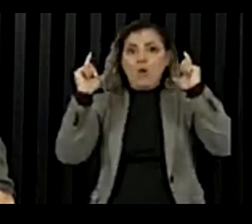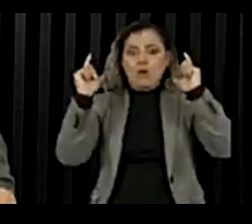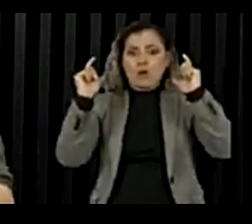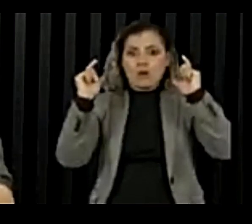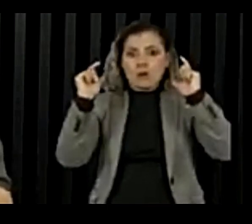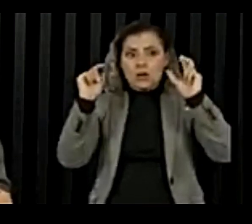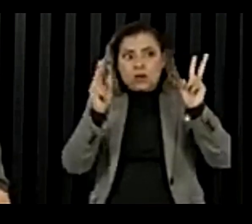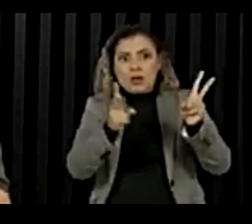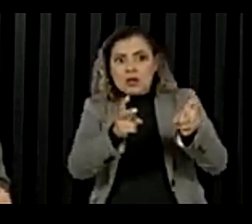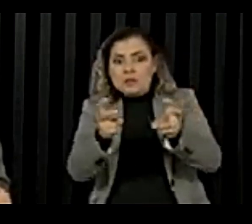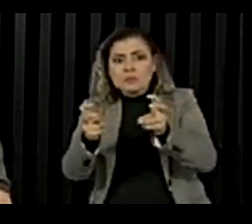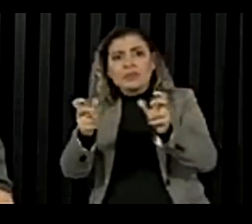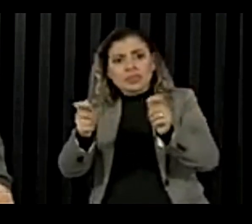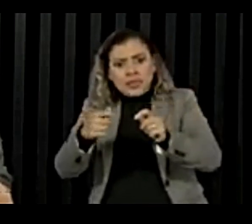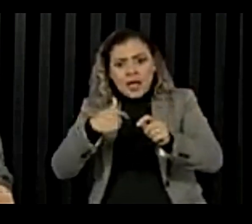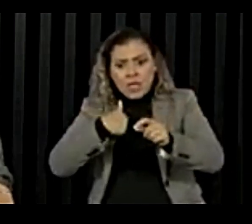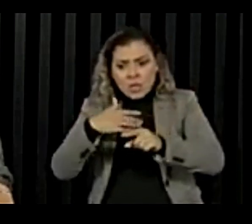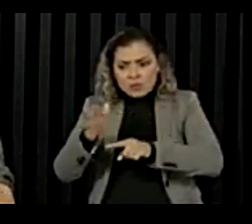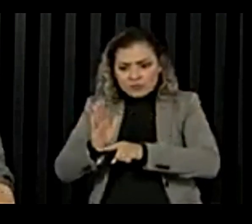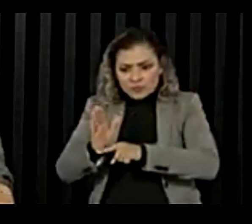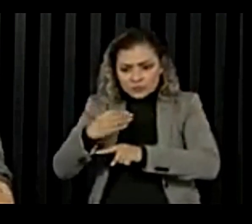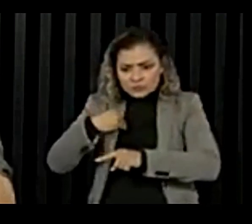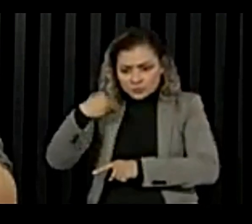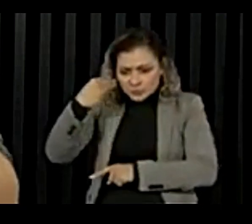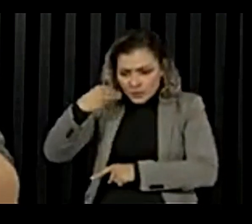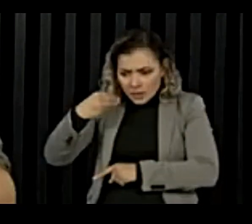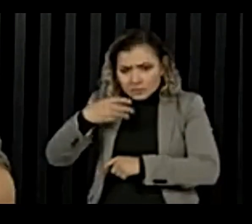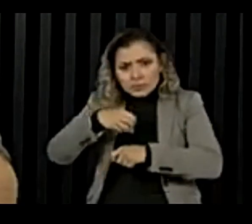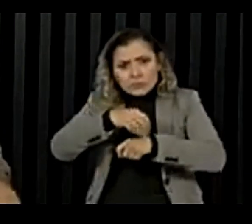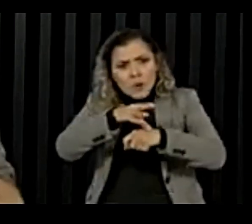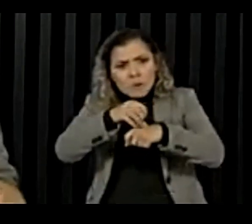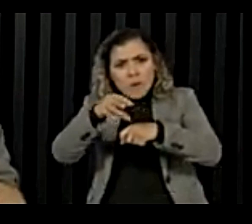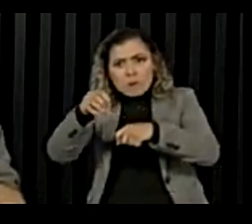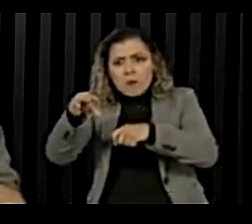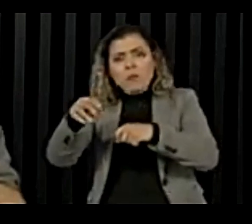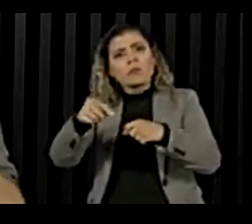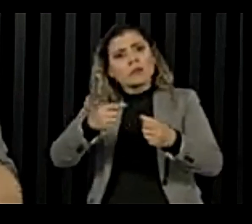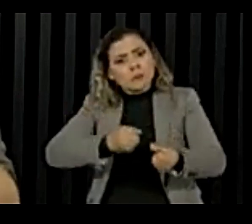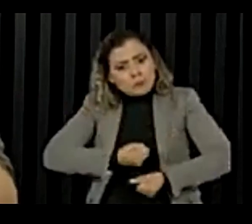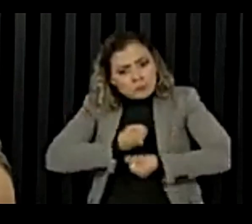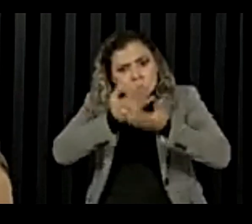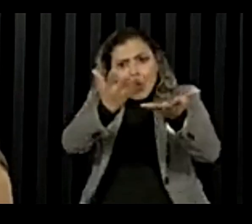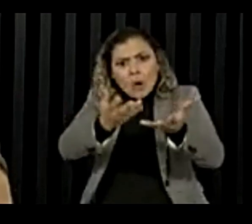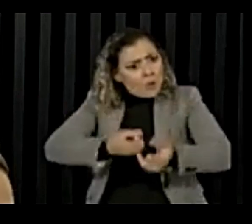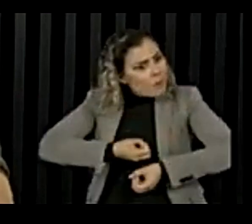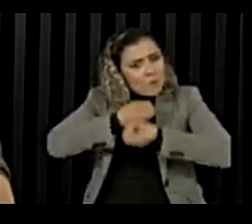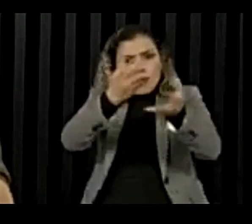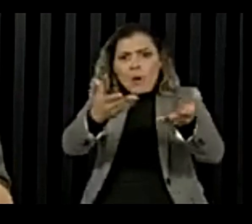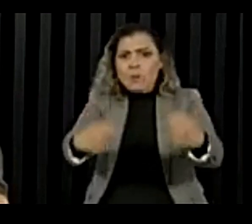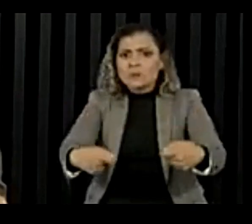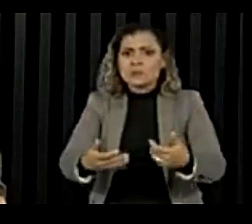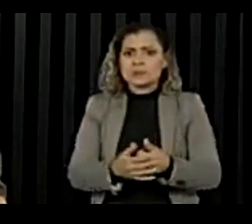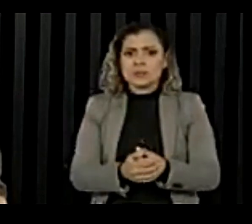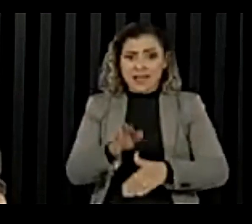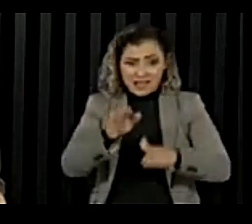percebi que eu poderia falar com essas pessoas e poderia principalmente falar para elas, falem. Muitas das vezes, o grande problema da depressão é porque